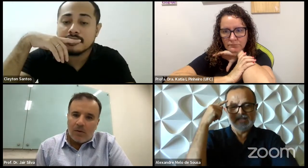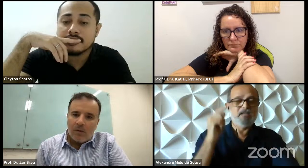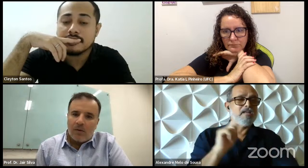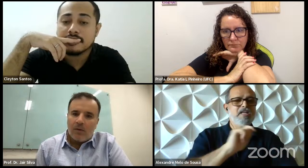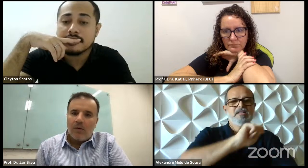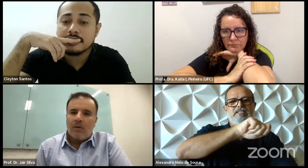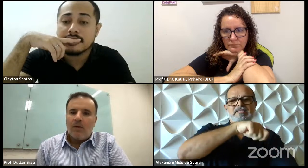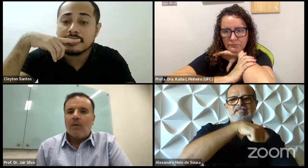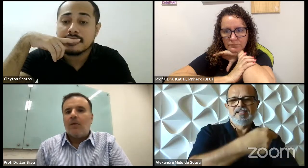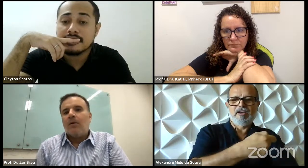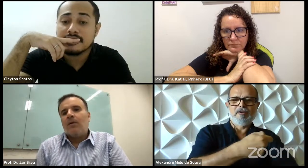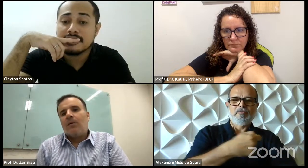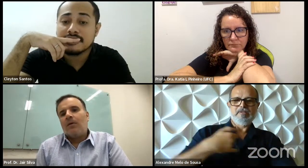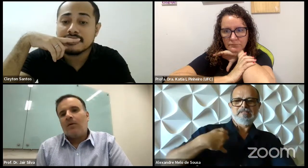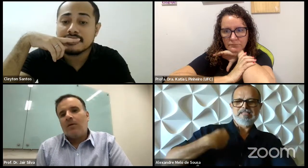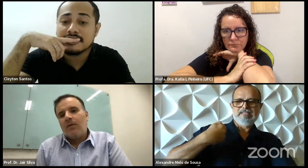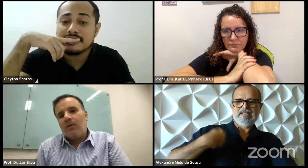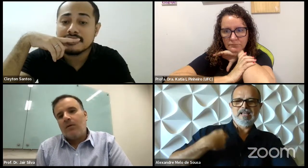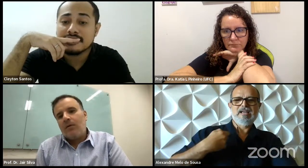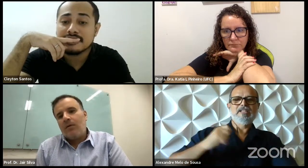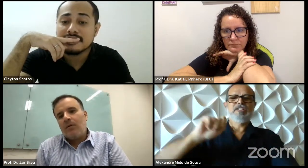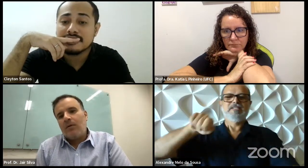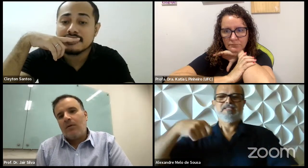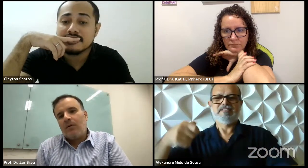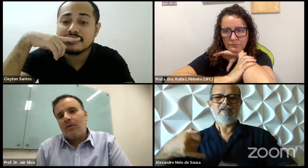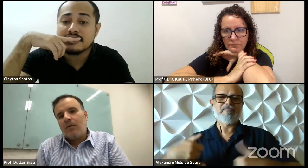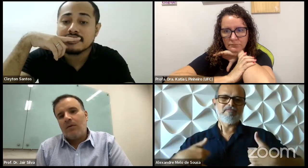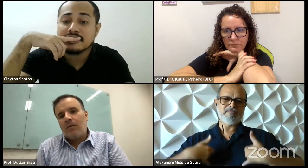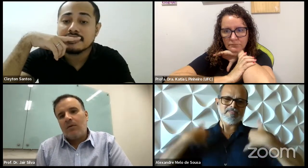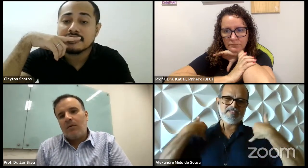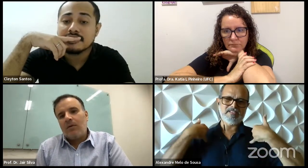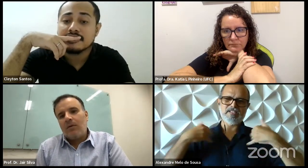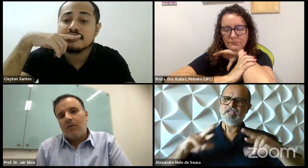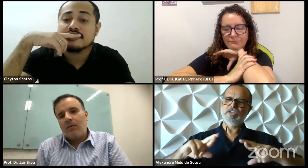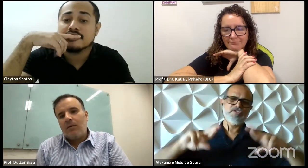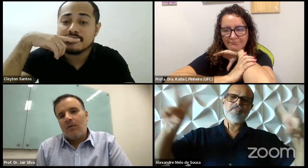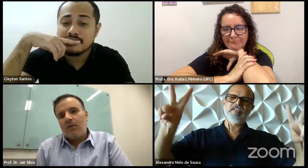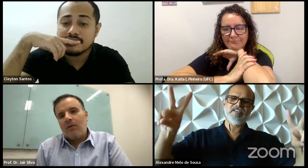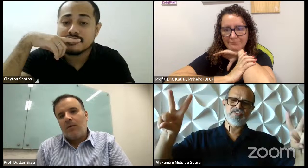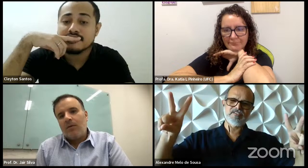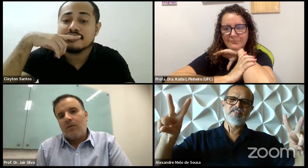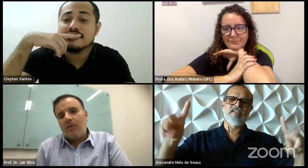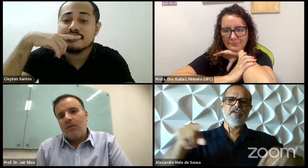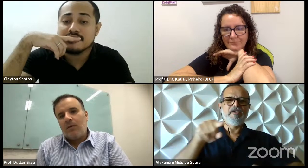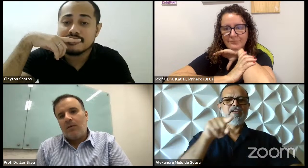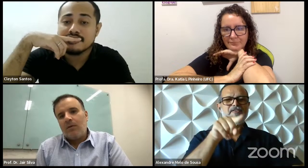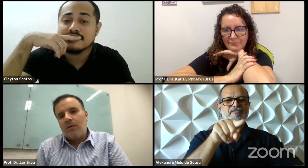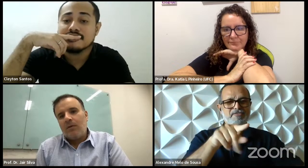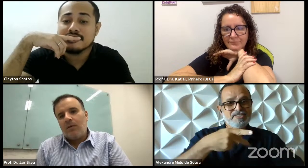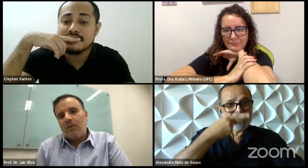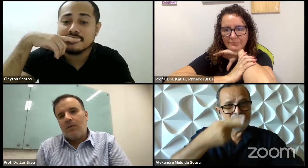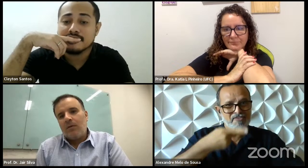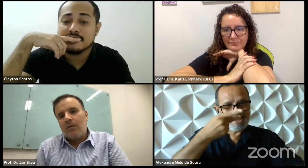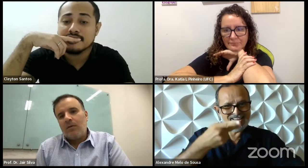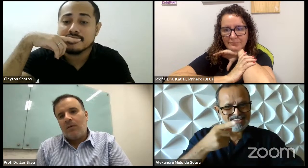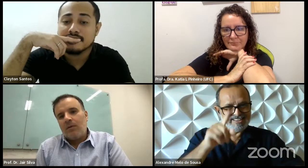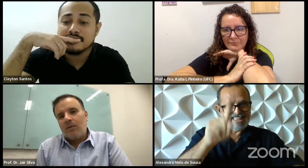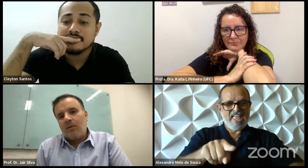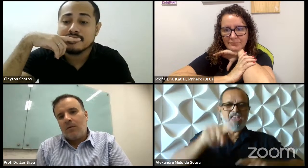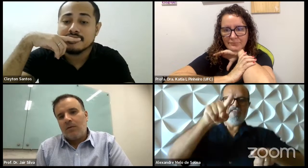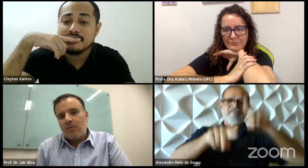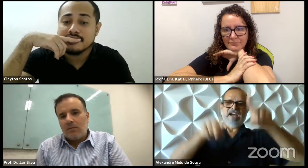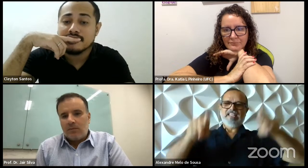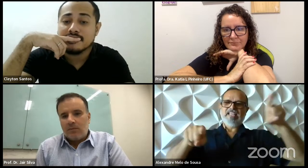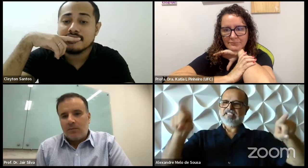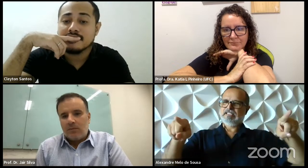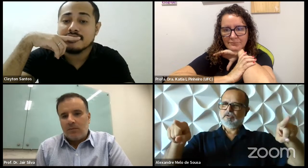Então, eu também concordo com um dos professores que estão aqui na banca também, né, sobre a questão do sinal de aniversário e de idade.